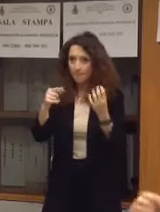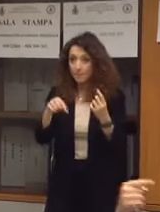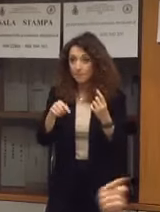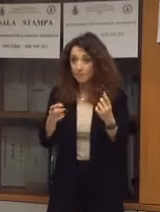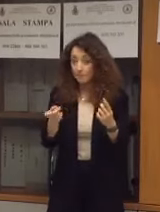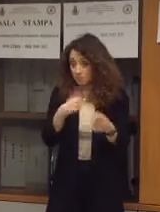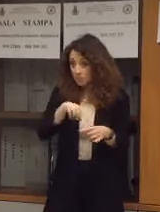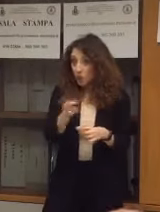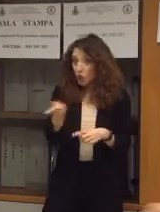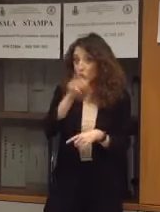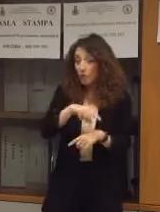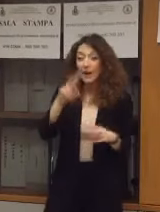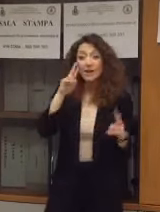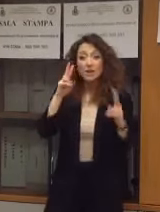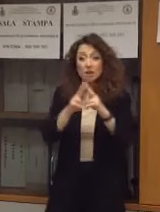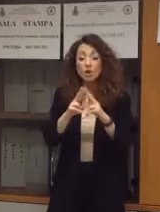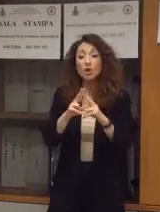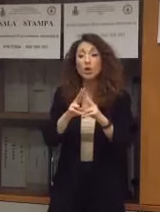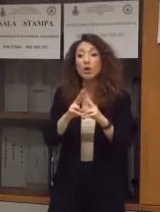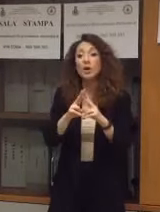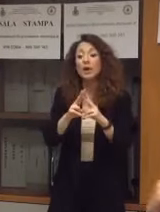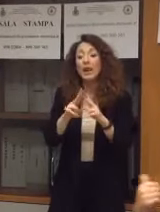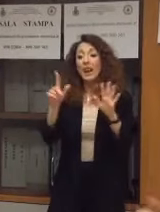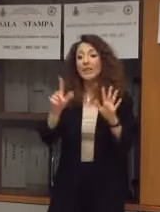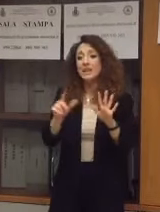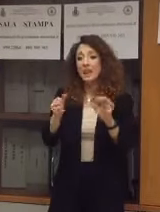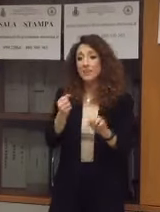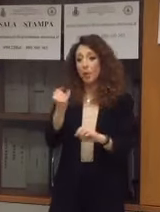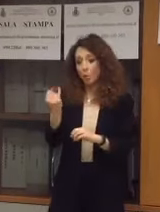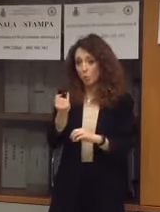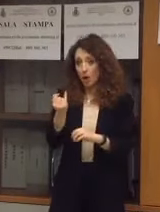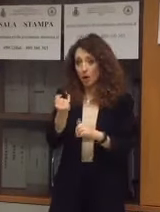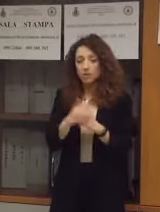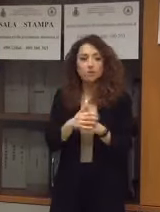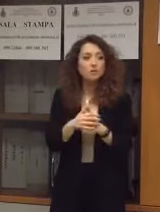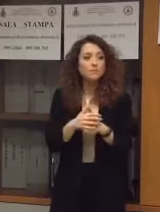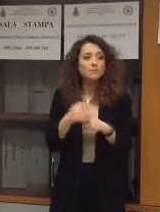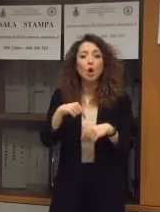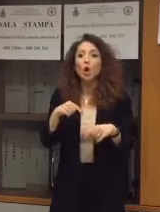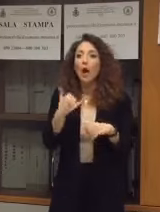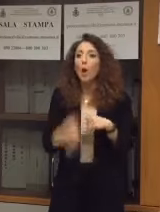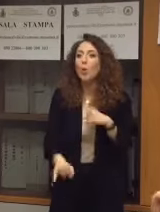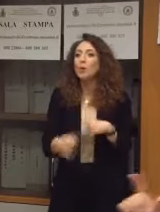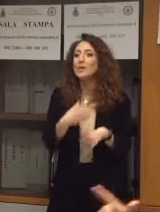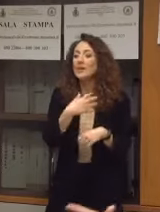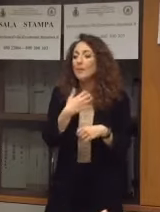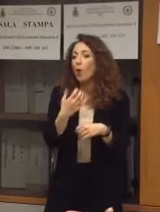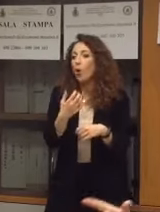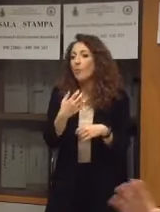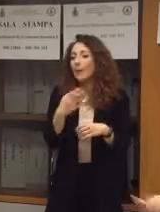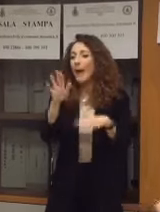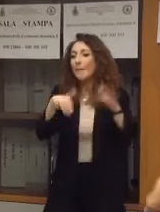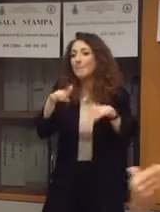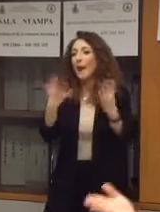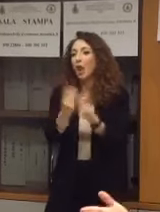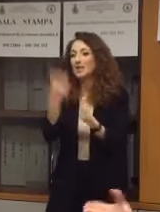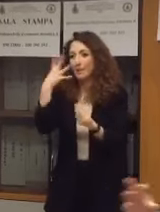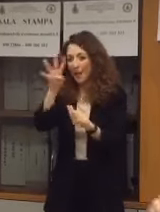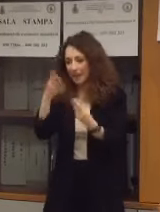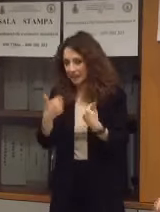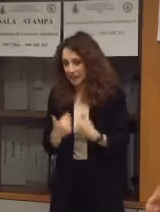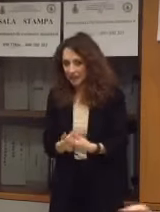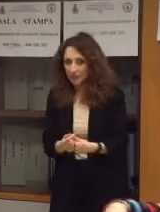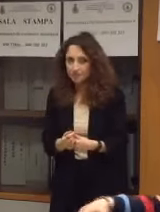alle 18.45, ora chiudiamo anche gli ultimi ringraziamenti, un ultimo appello che dobbiamo fare con Martina, e